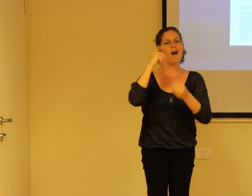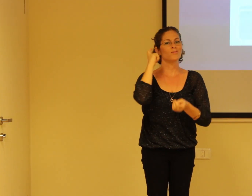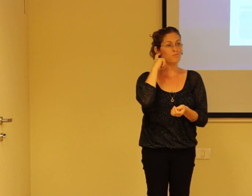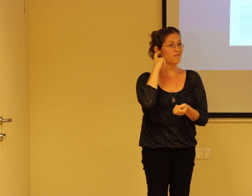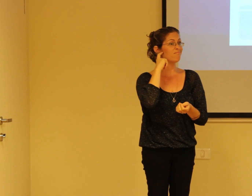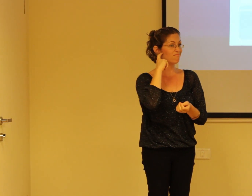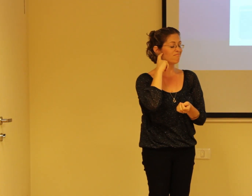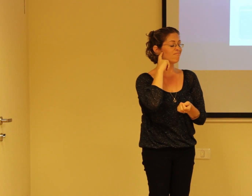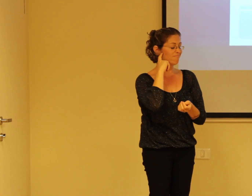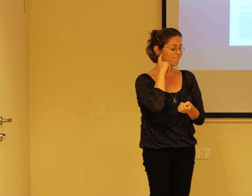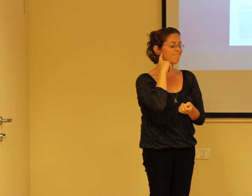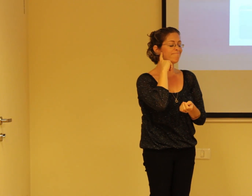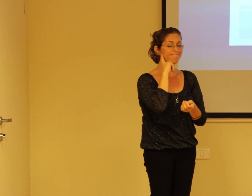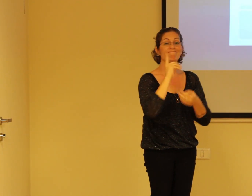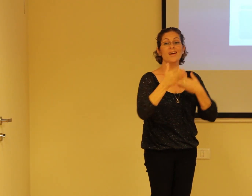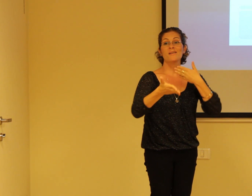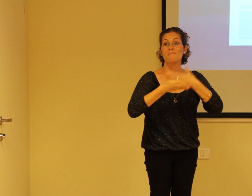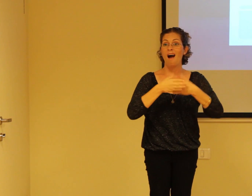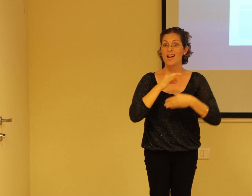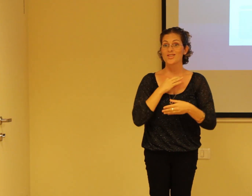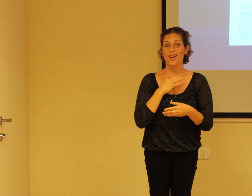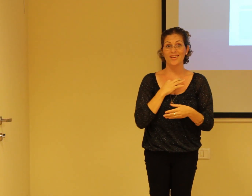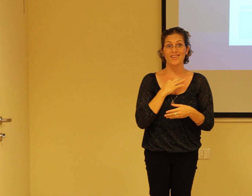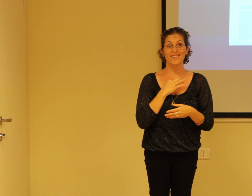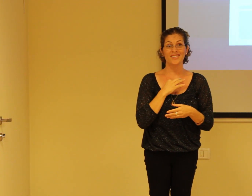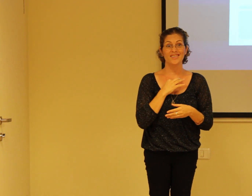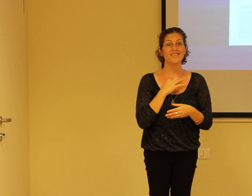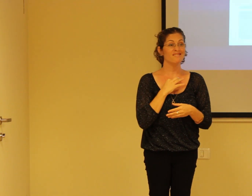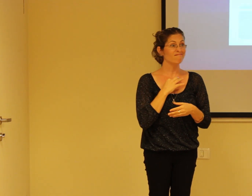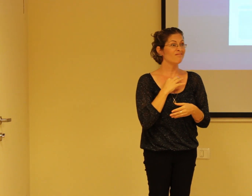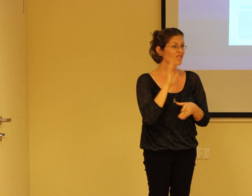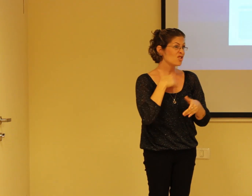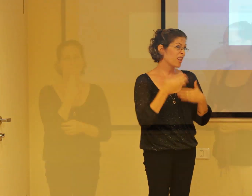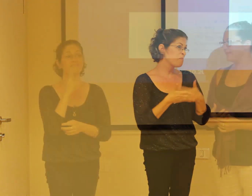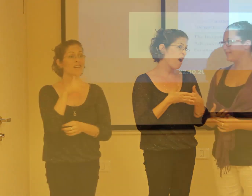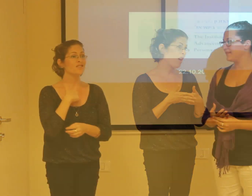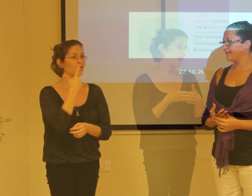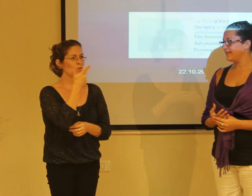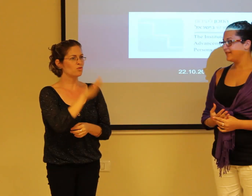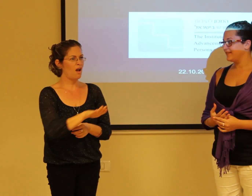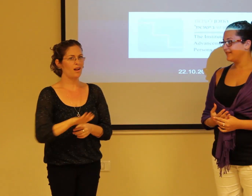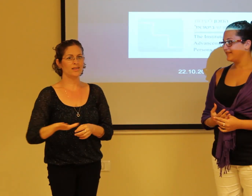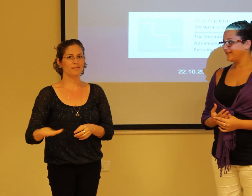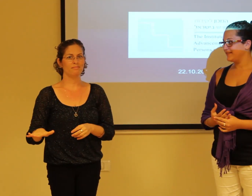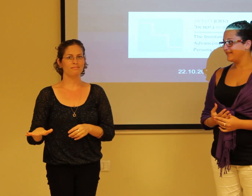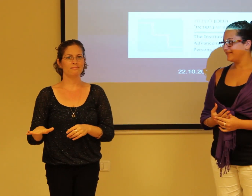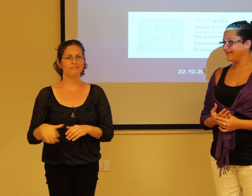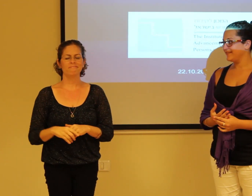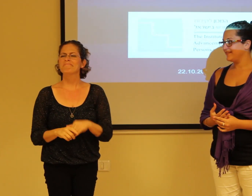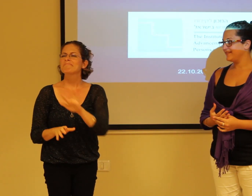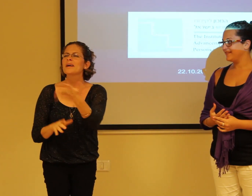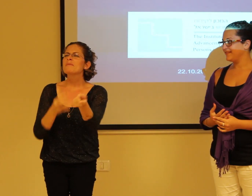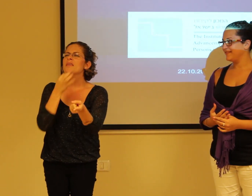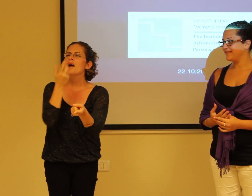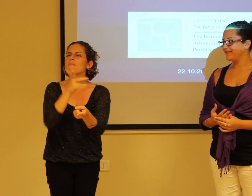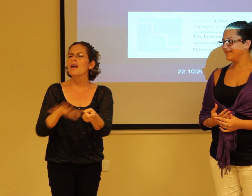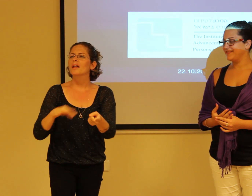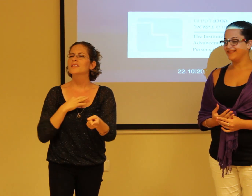אני בת המשפחה שומעת, קיבוץ שומע, אני נשואה לבן זוג שם, ויש לנו 3 ילדים.